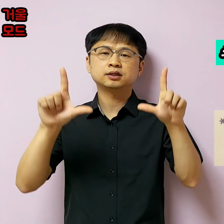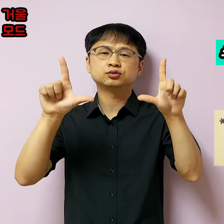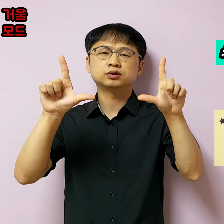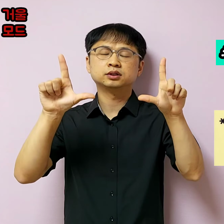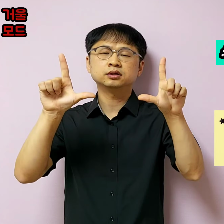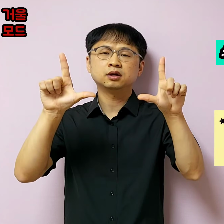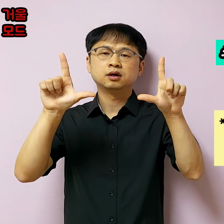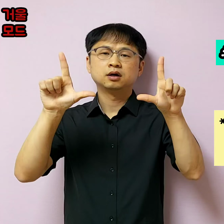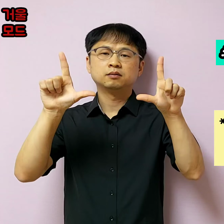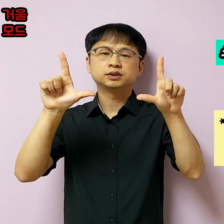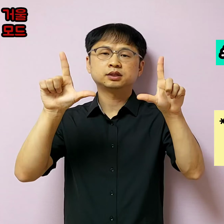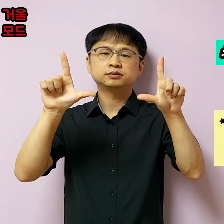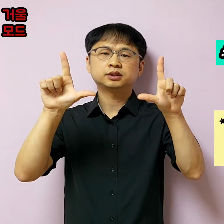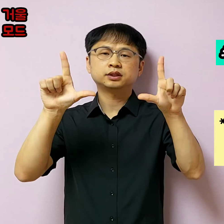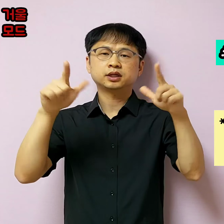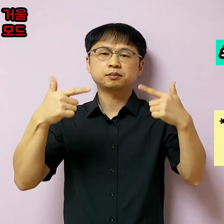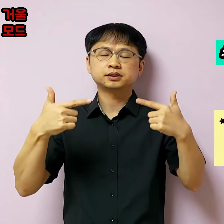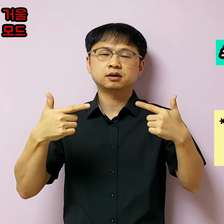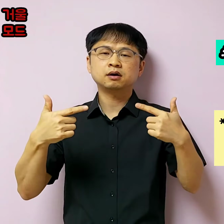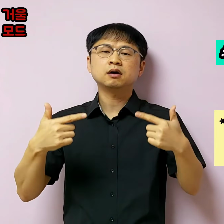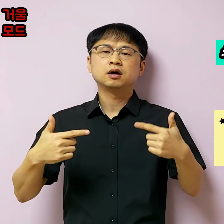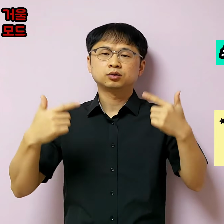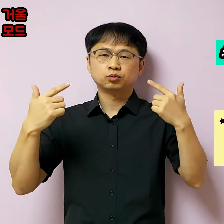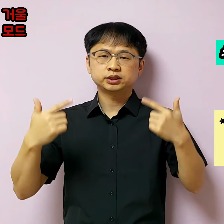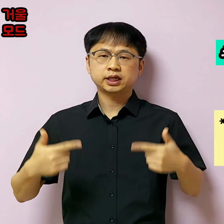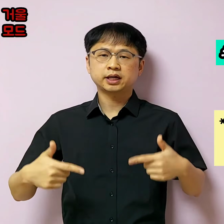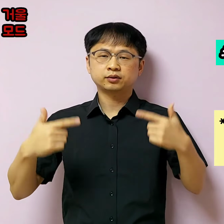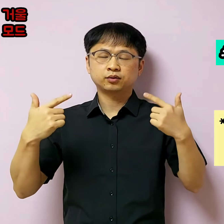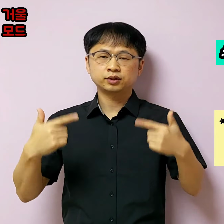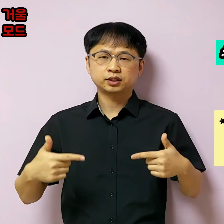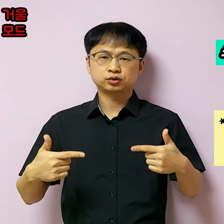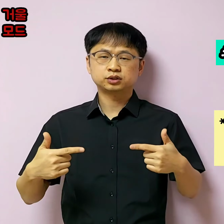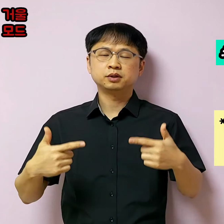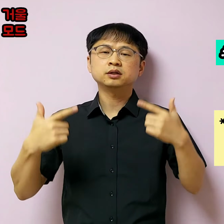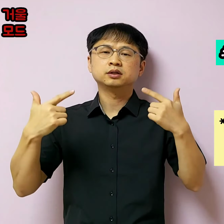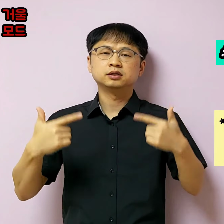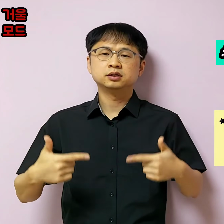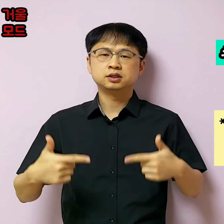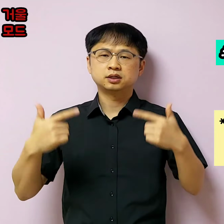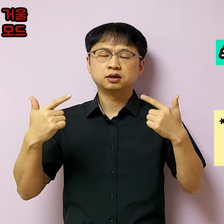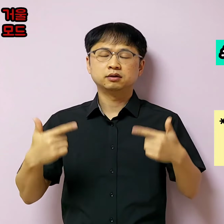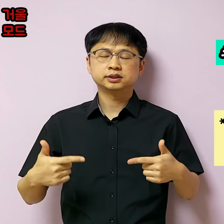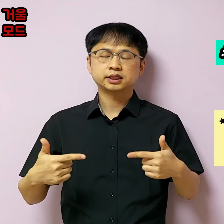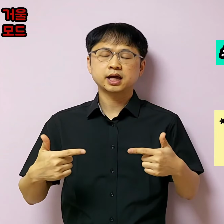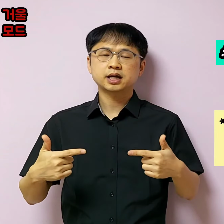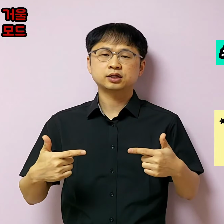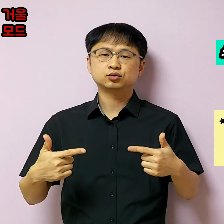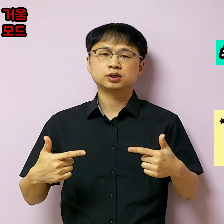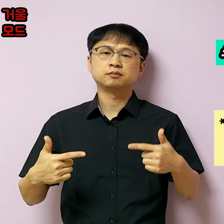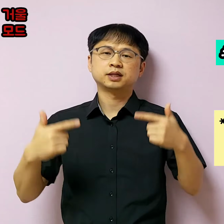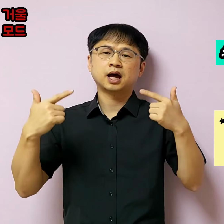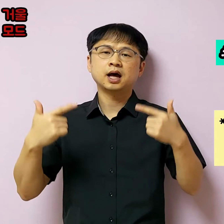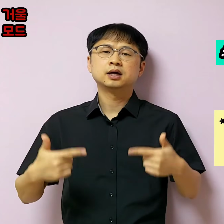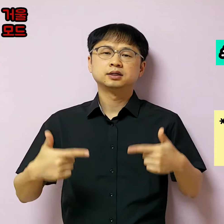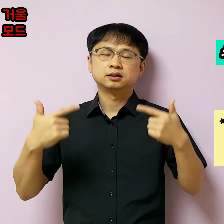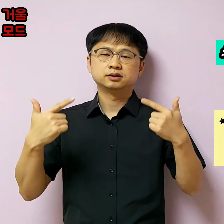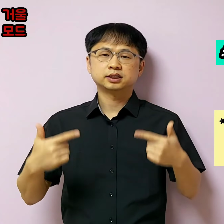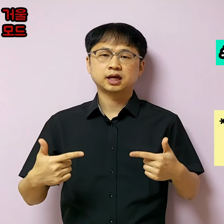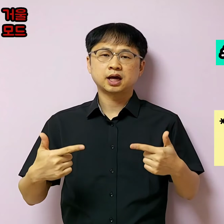하는 소는 엄지검지를 이렇게 펴서 동시에 아래로 내려주시면 늘 언제나 라는 수어가 됩니다.